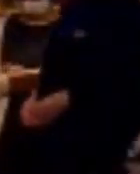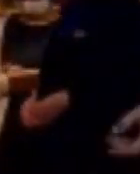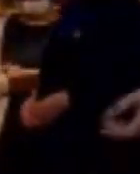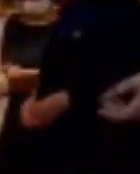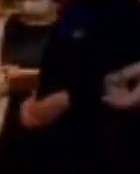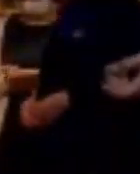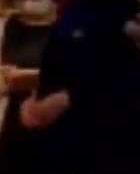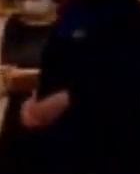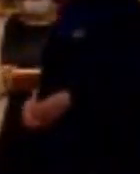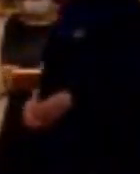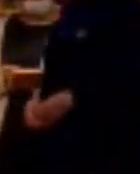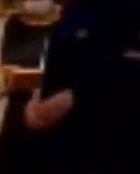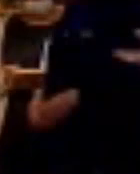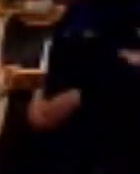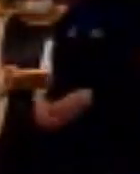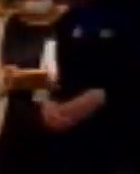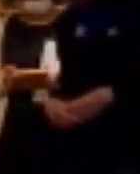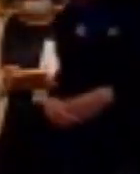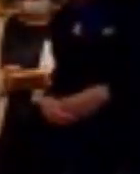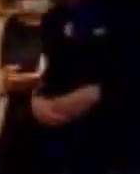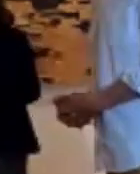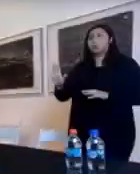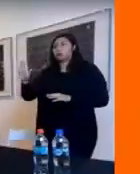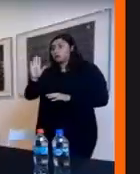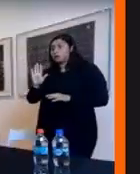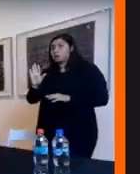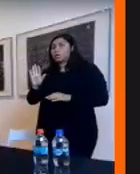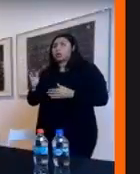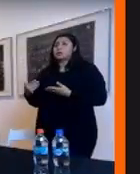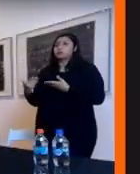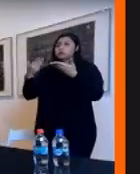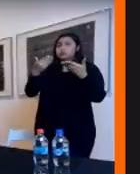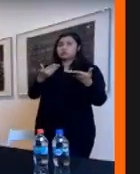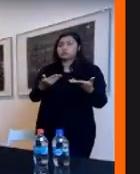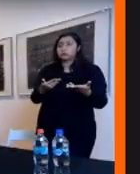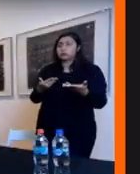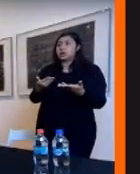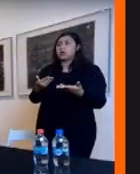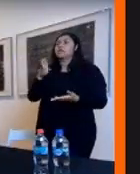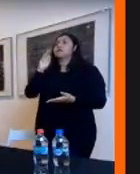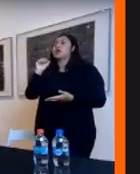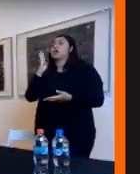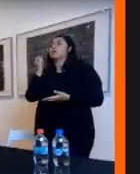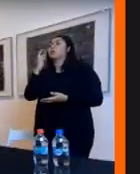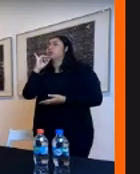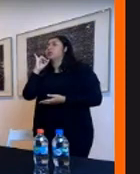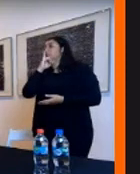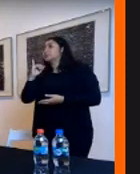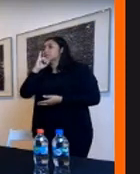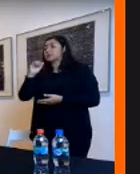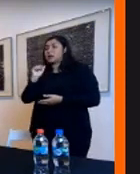de europeas, provenientes de Europa, que fue el legado que dejó la ciudad del filántropo yugoslavo Pascual Baudista. Este